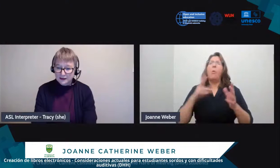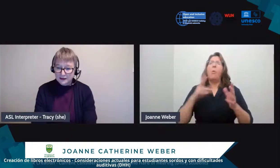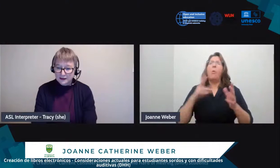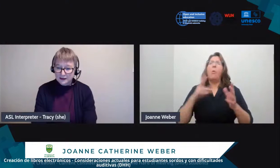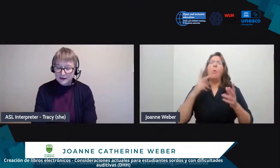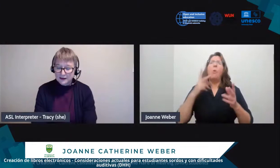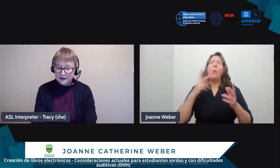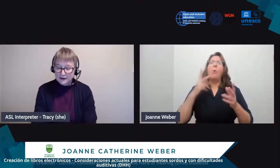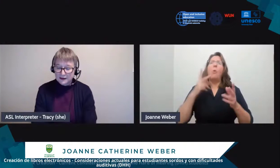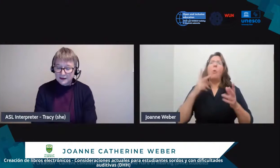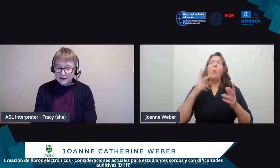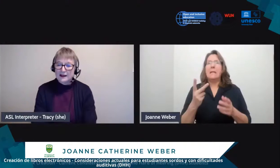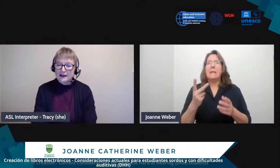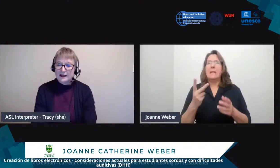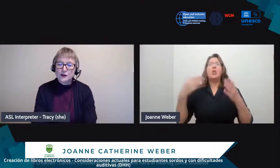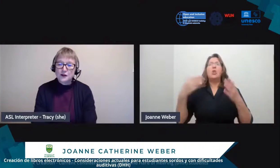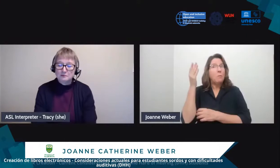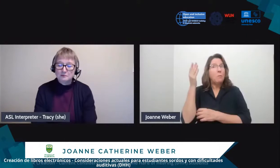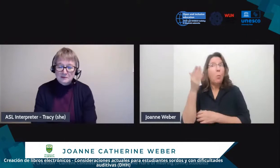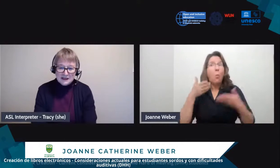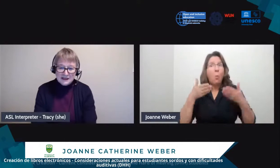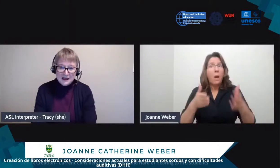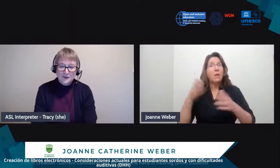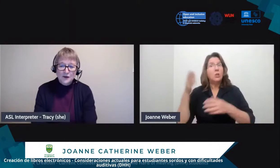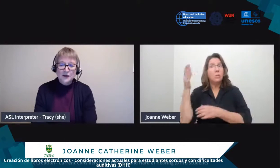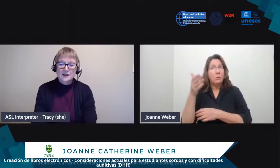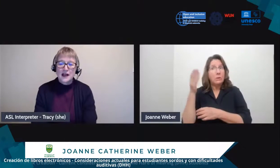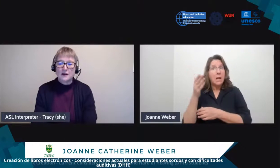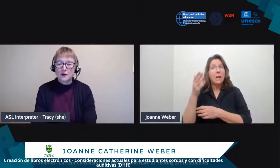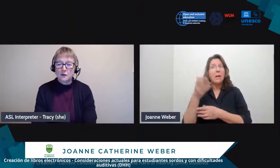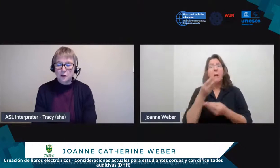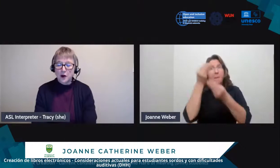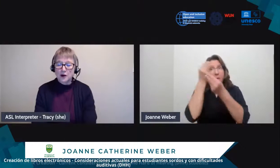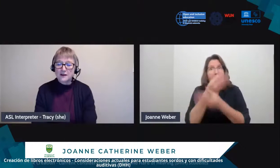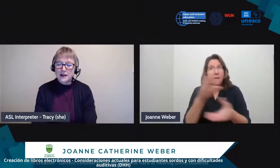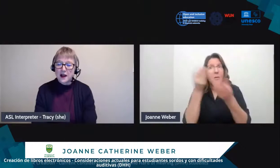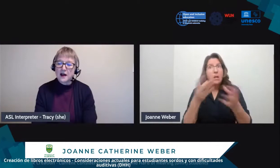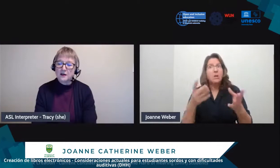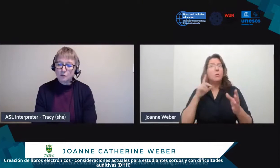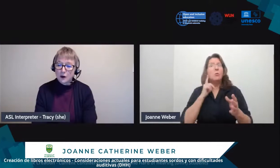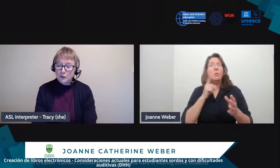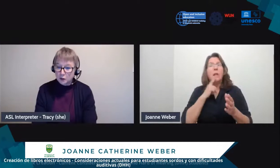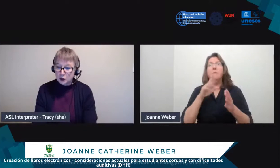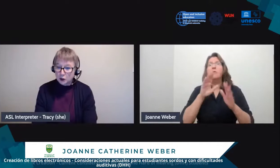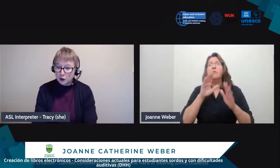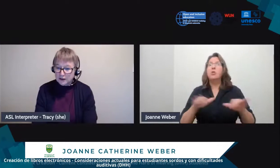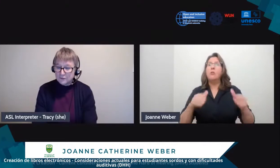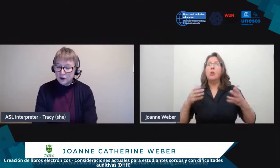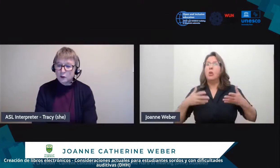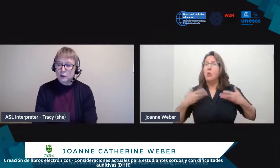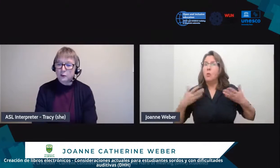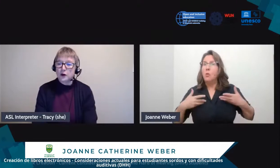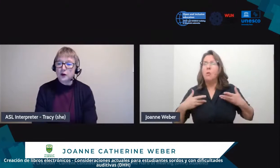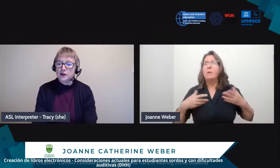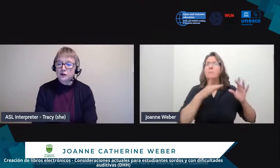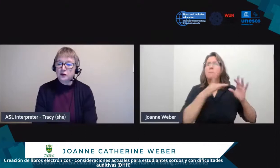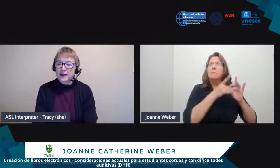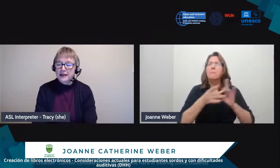Entonces, ustedes mismos verán parte de lo que buscamos al hacer e-books